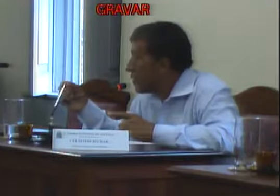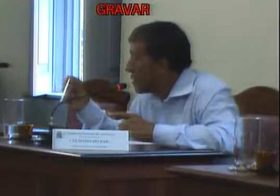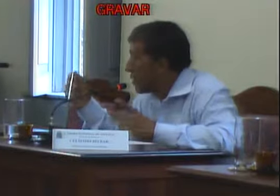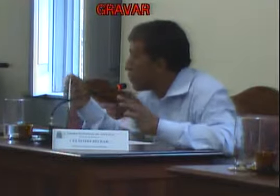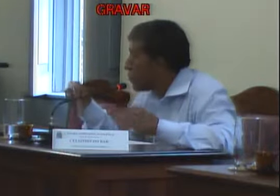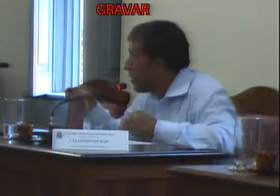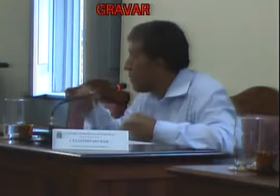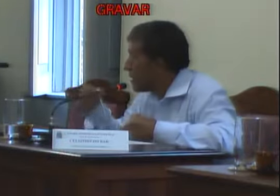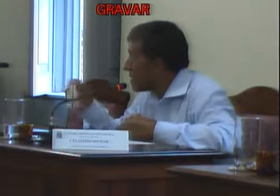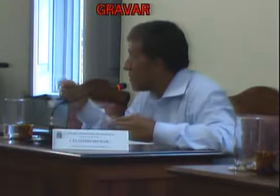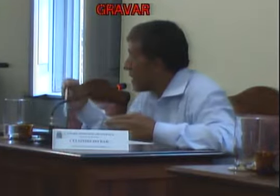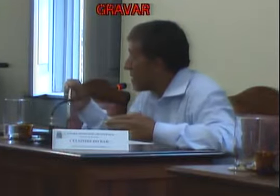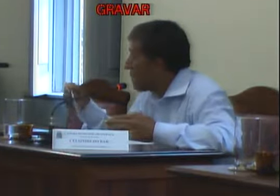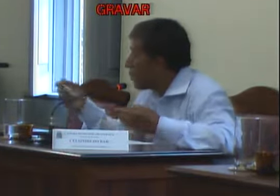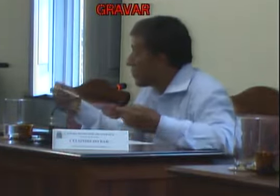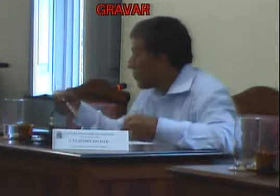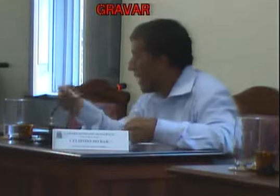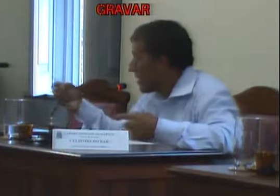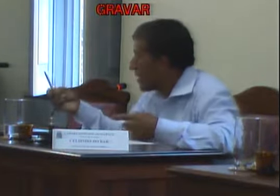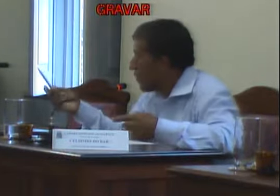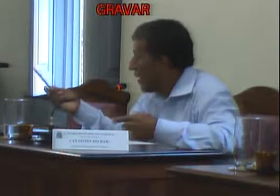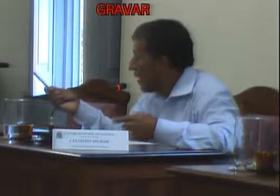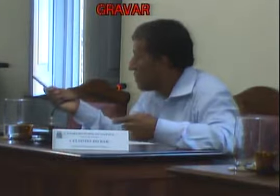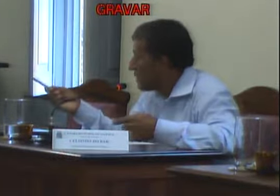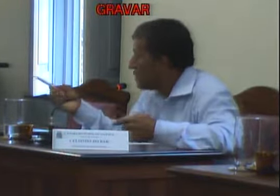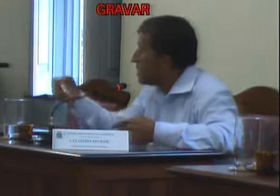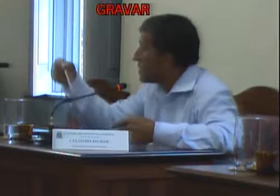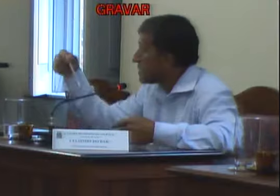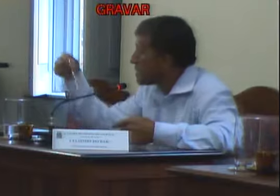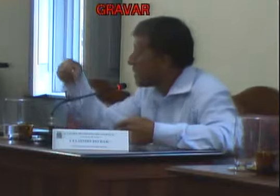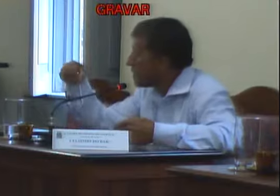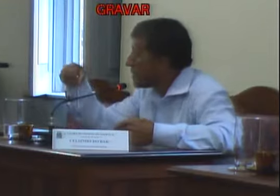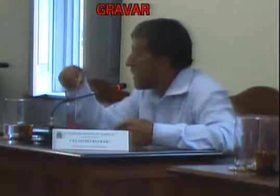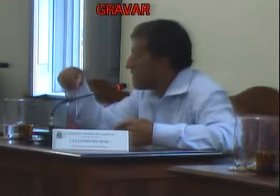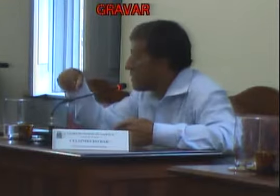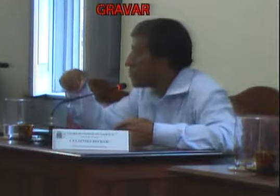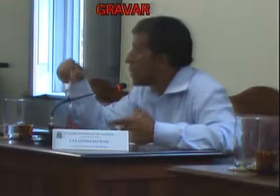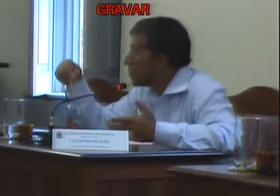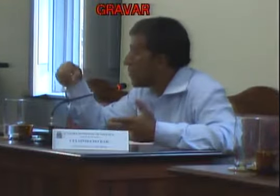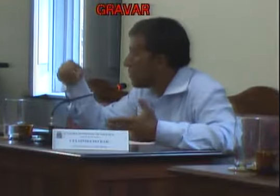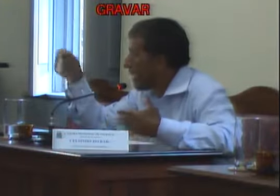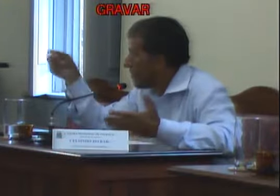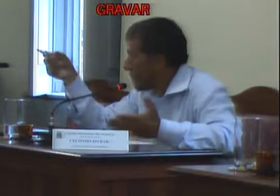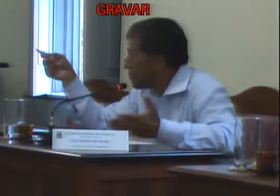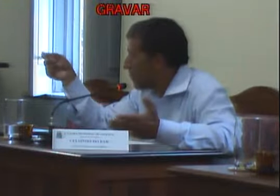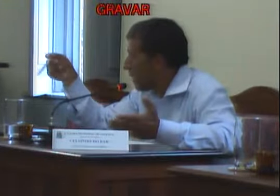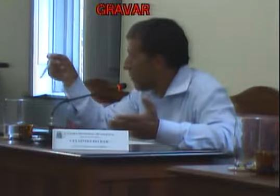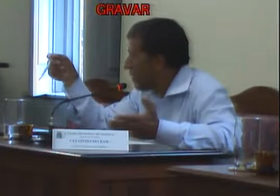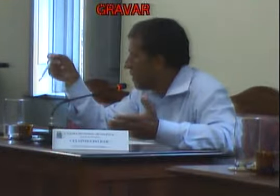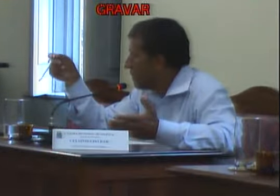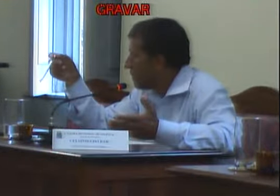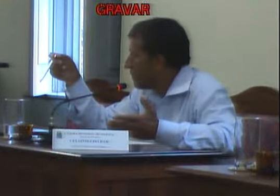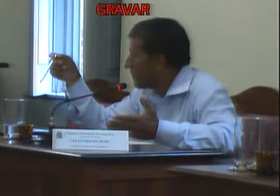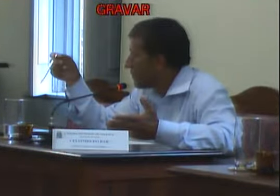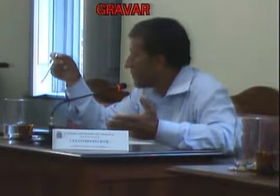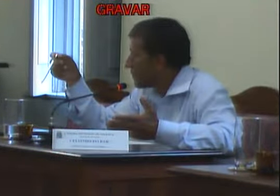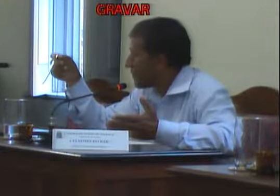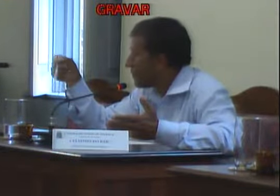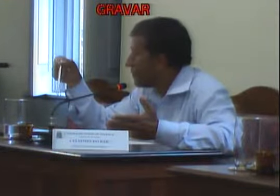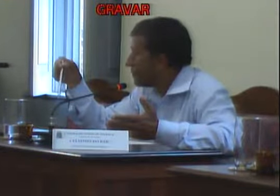o preço é um só, já sabe quanto gasta numa lâmpada, e se essas lâmpadas que estão acesas o dia todo pagam o mesmo valor?